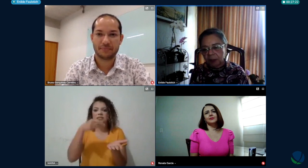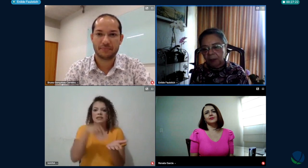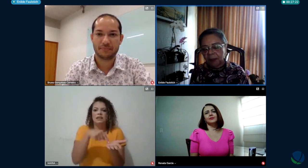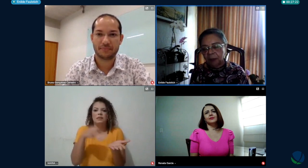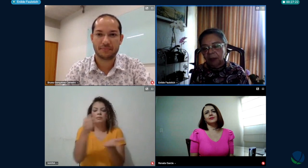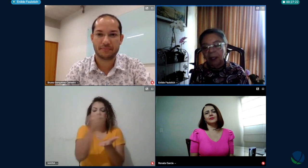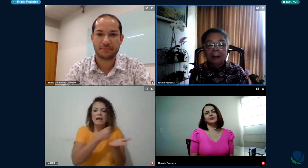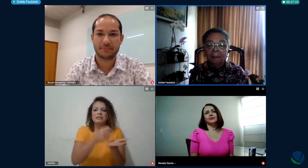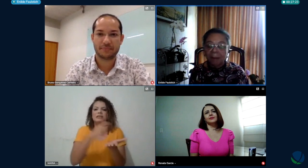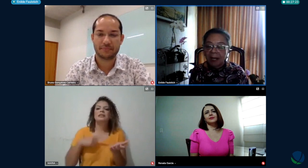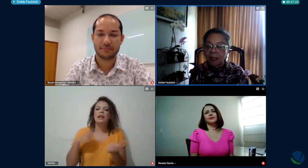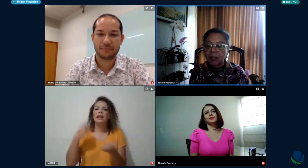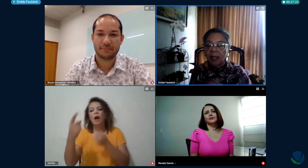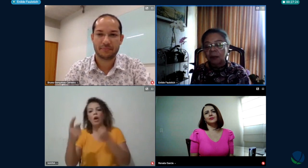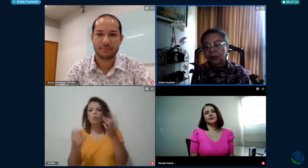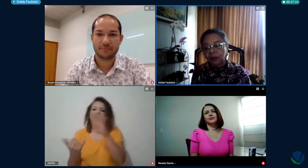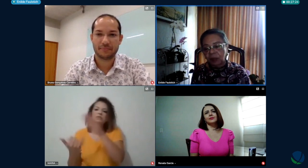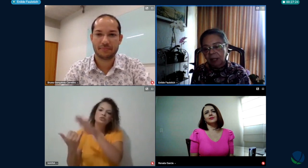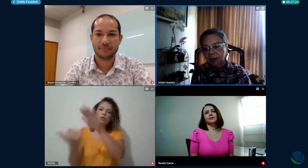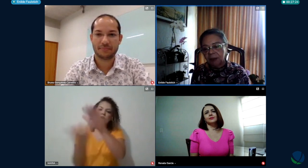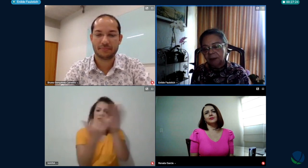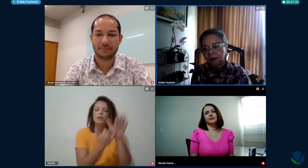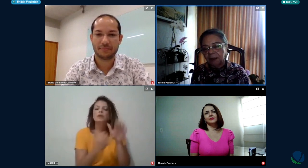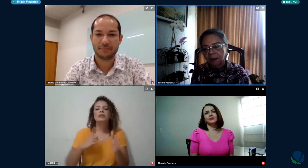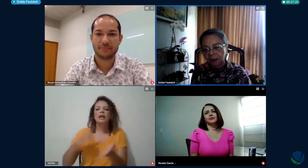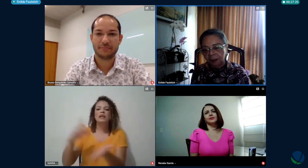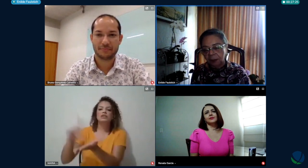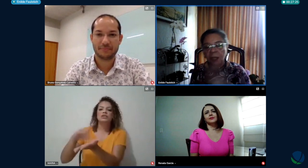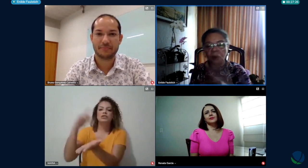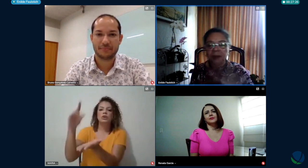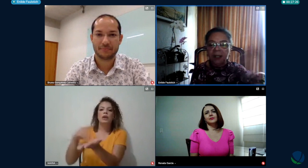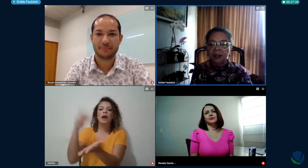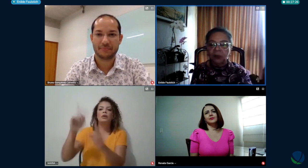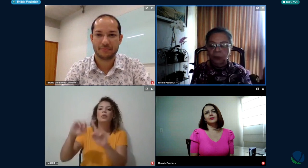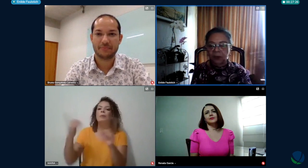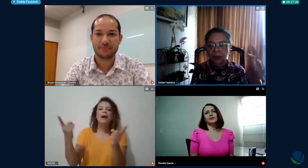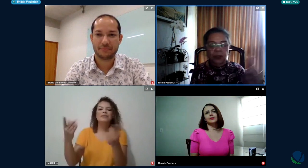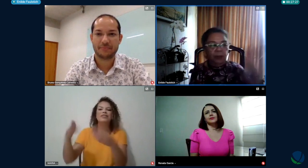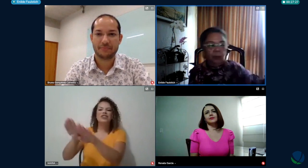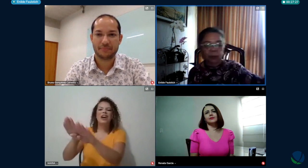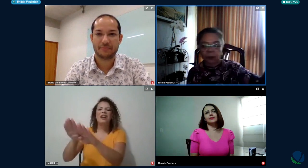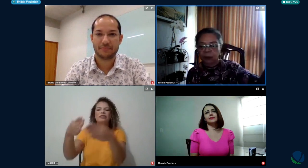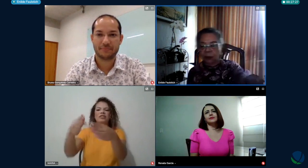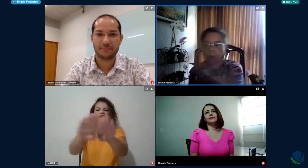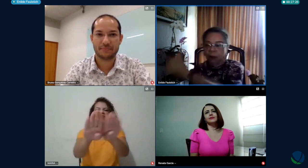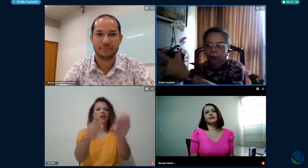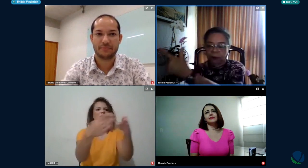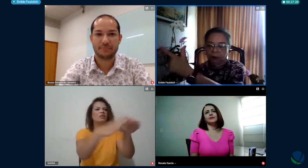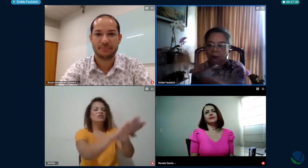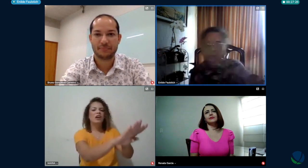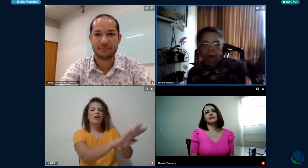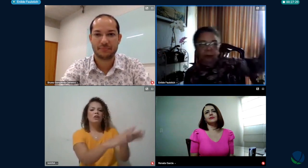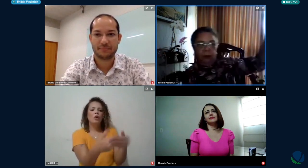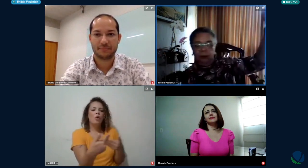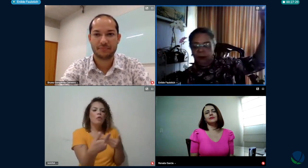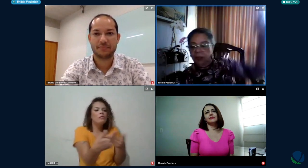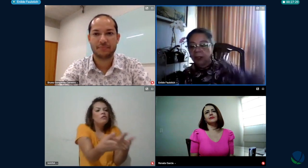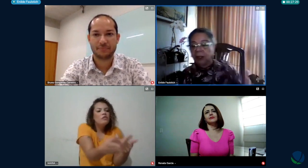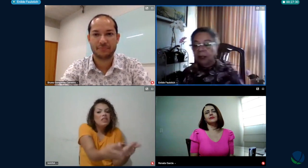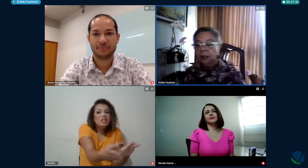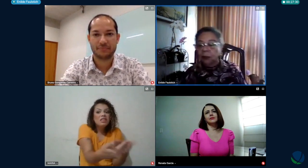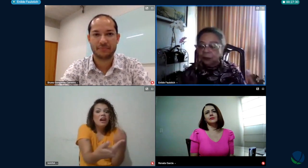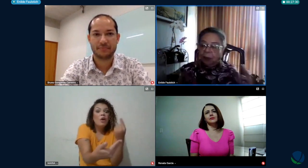porque nós sabemos. Mas são fechadas, entendeu? Quando eles convidam, eles chamam um surdo, outro não, um outro